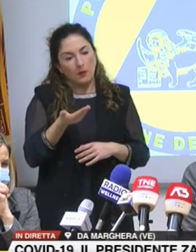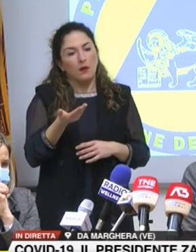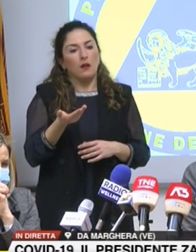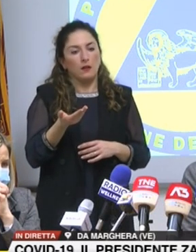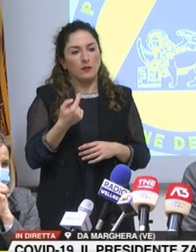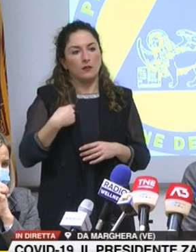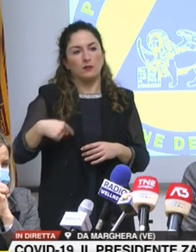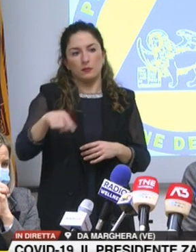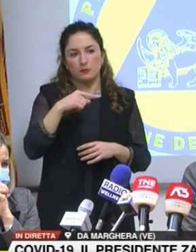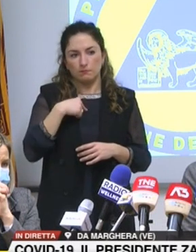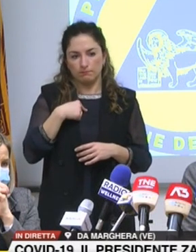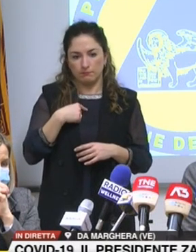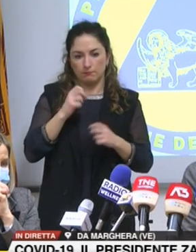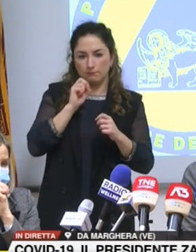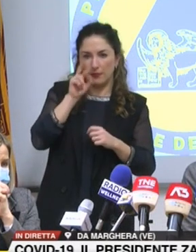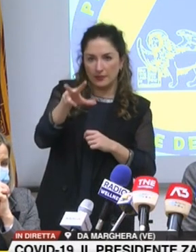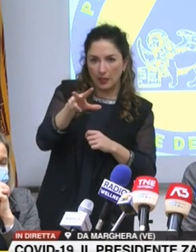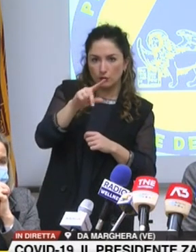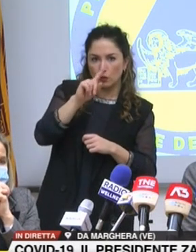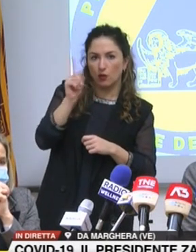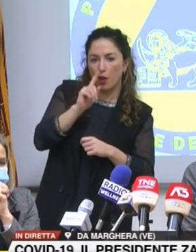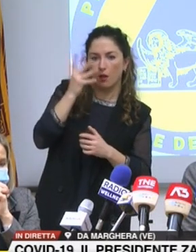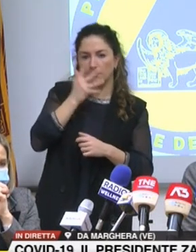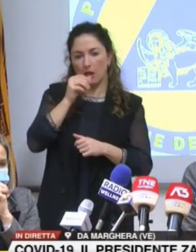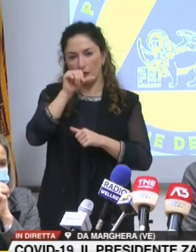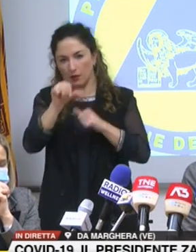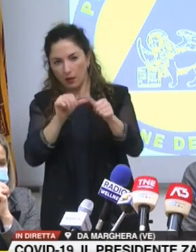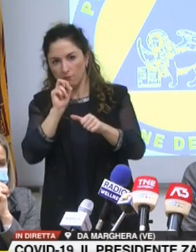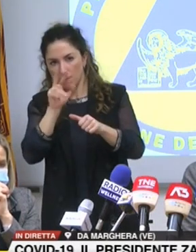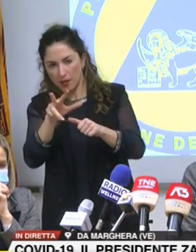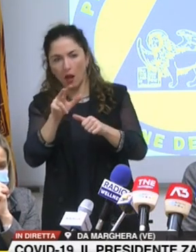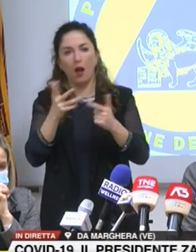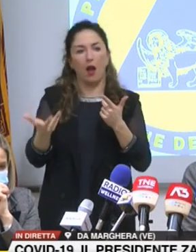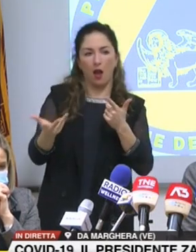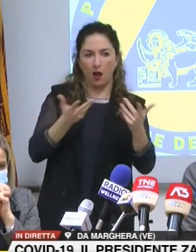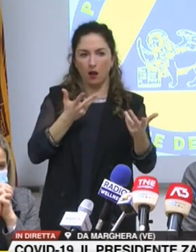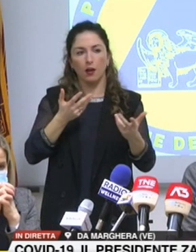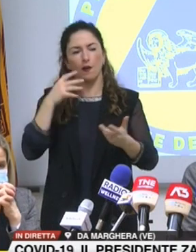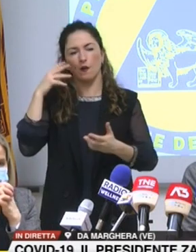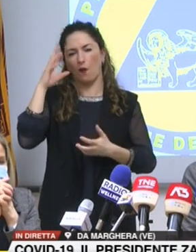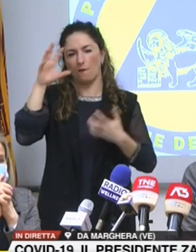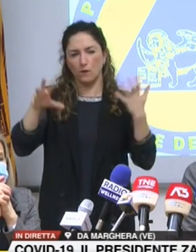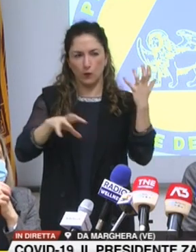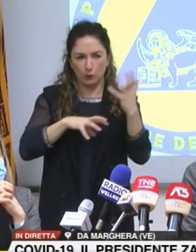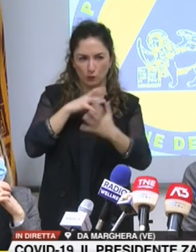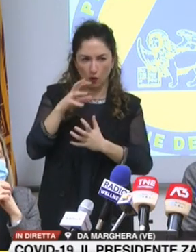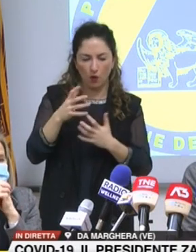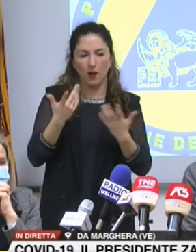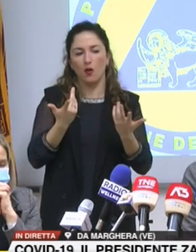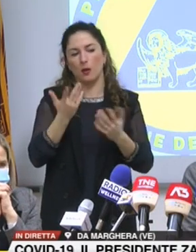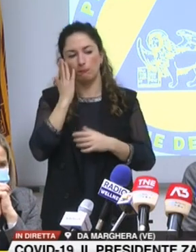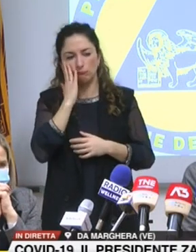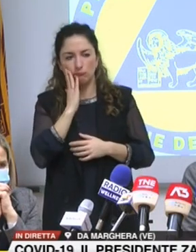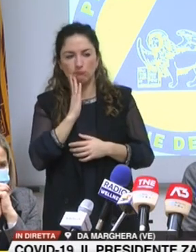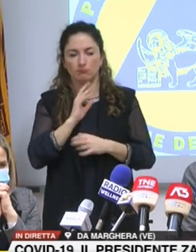continuando a dare dei messaggi e contromessaggi alla gente, per cui c'è una grande confusione, non si capisce niente. Allora, vogliamo dire per cortesia